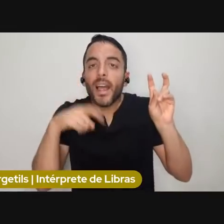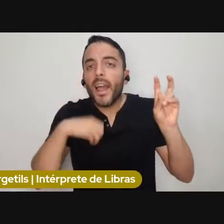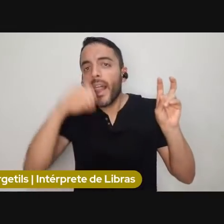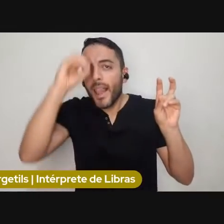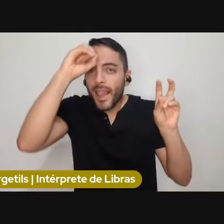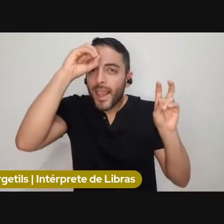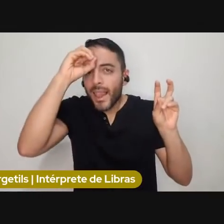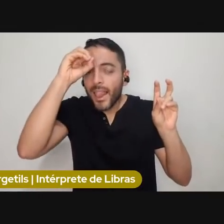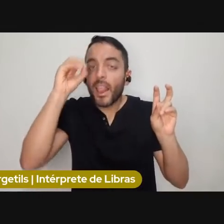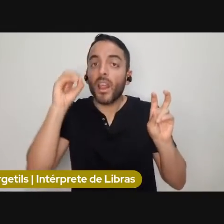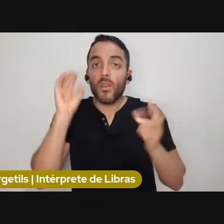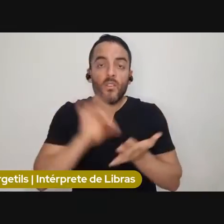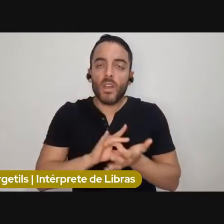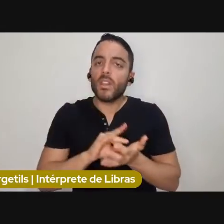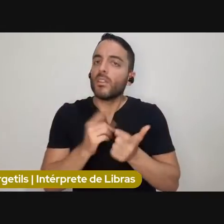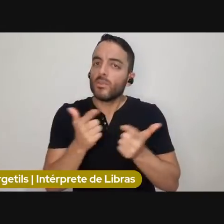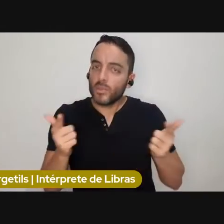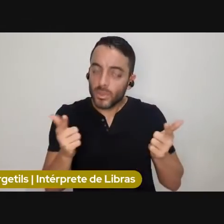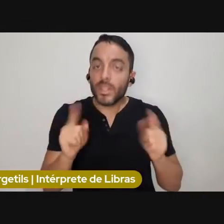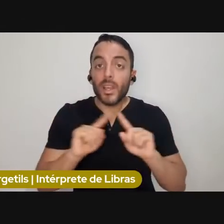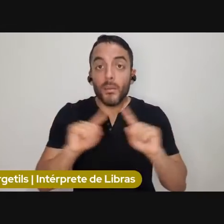que nos cerca agora, enfim,